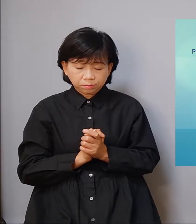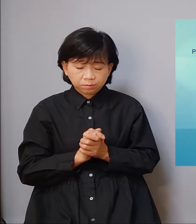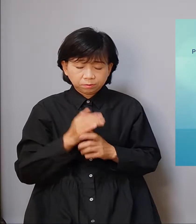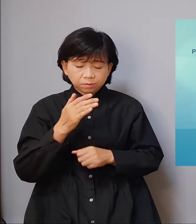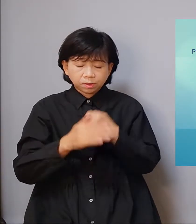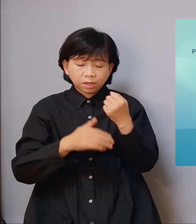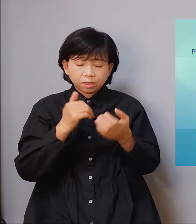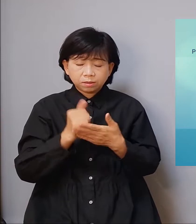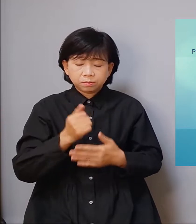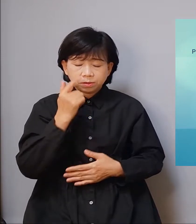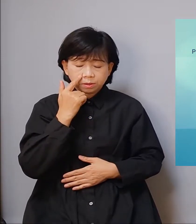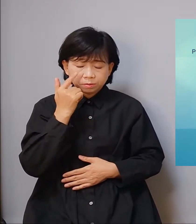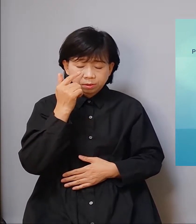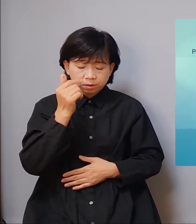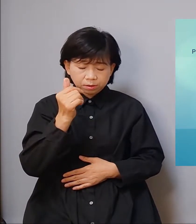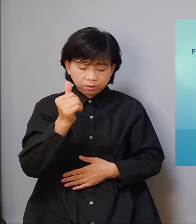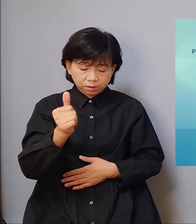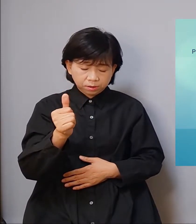하나님 아버지